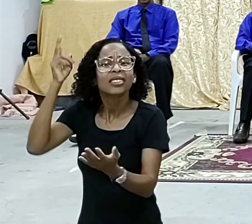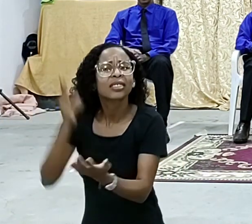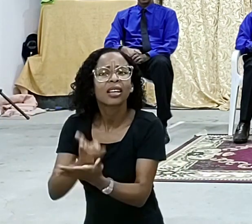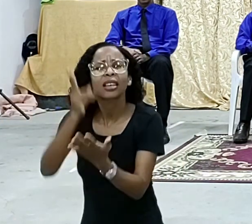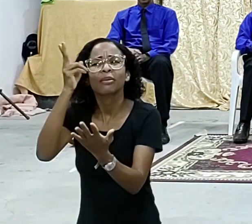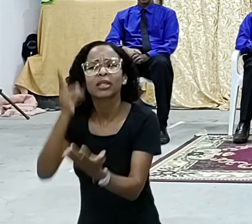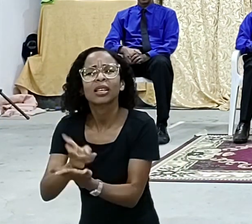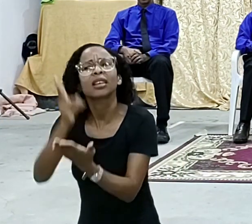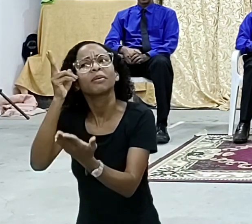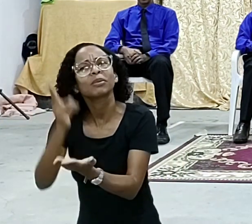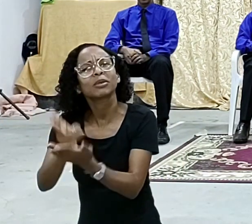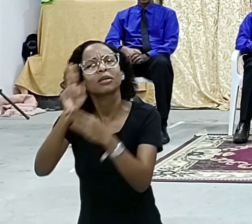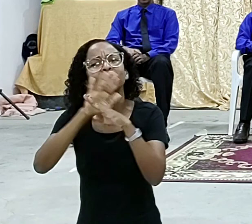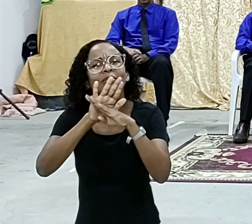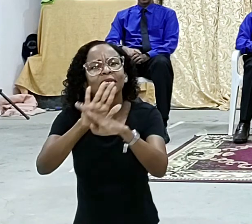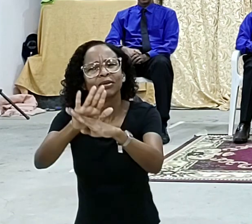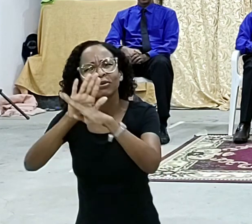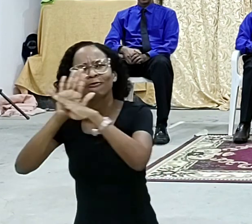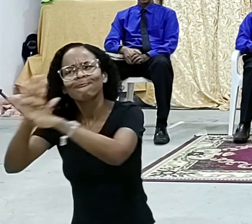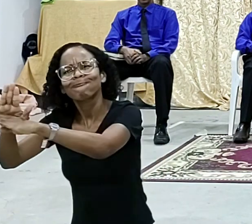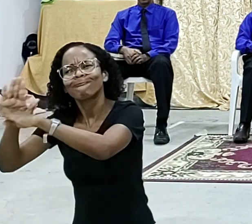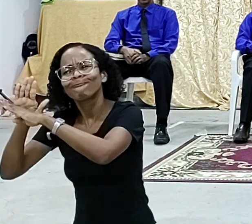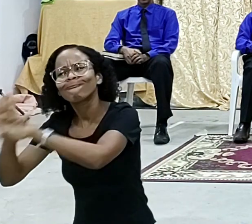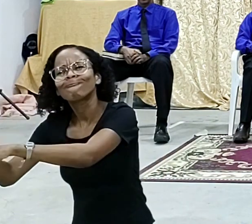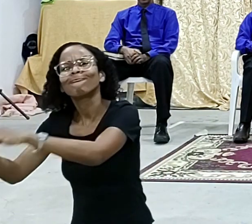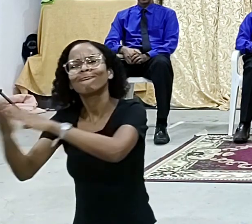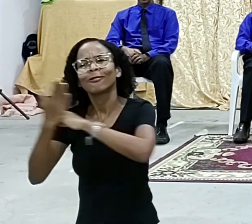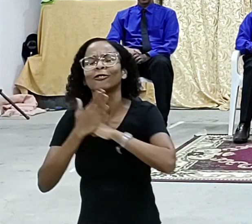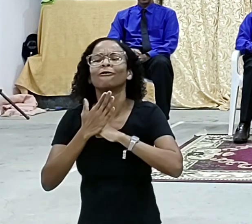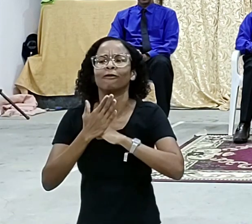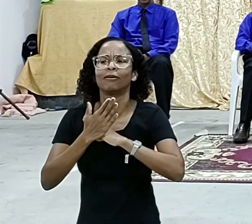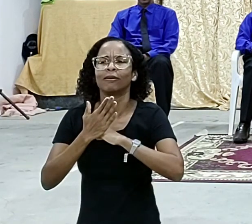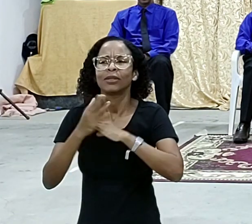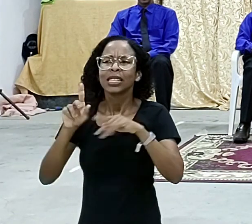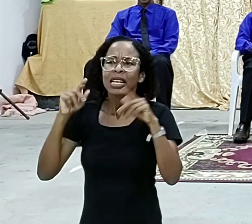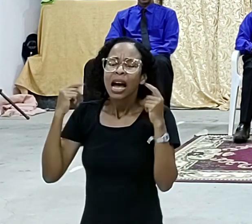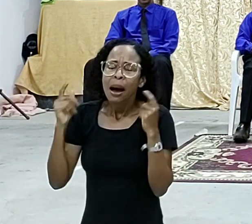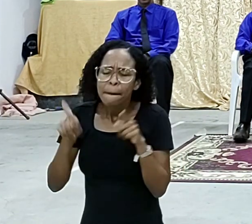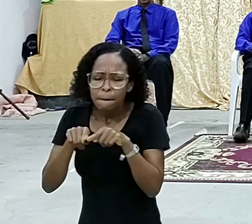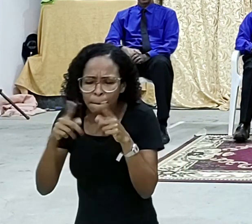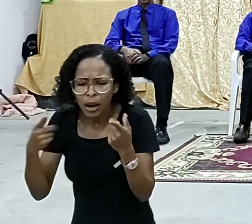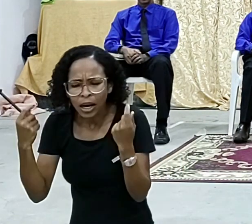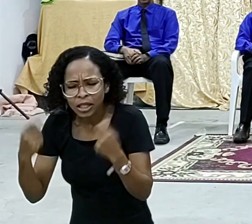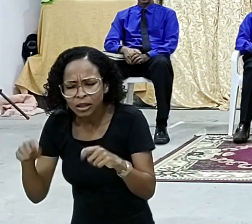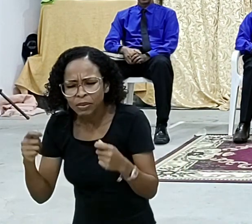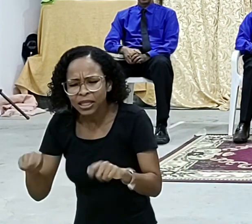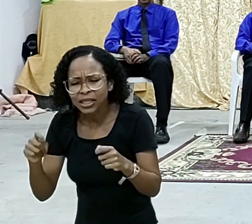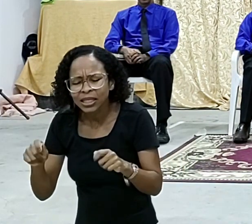vida. Mas para isso é necessário que eu e você